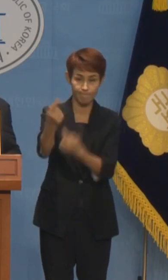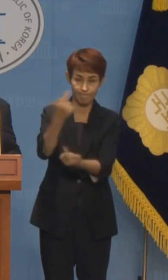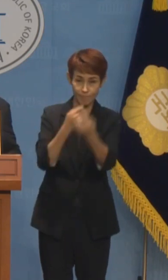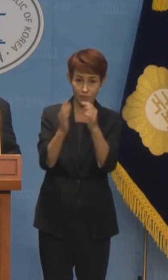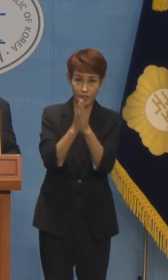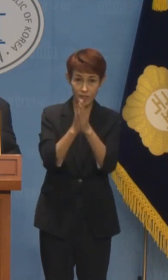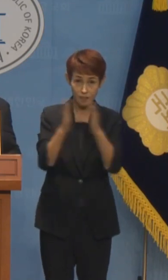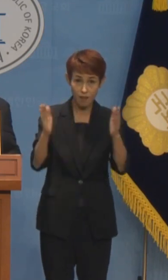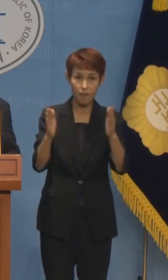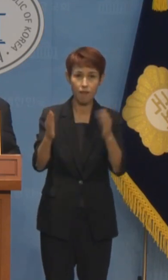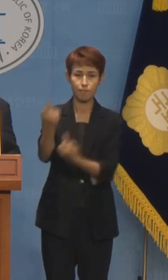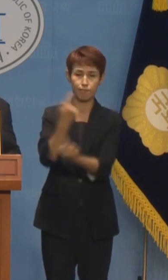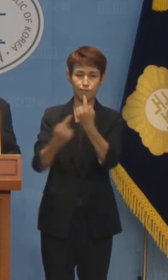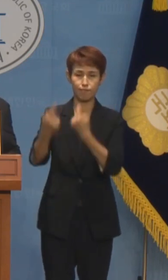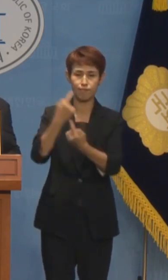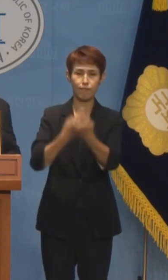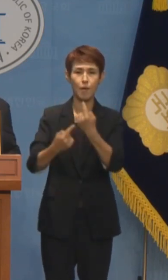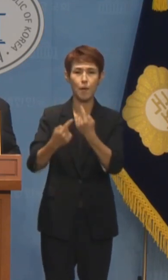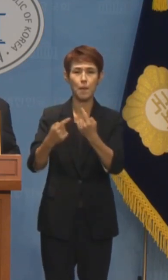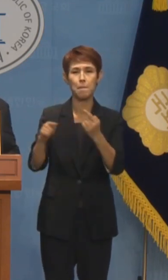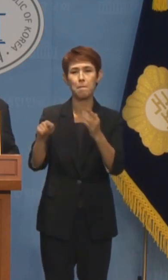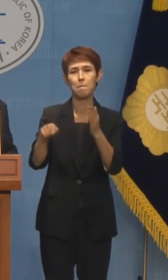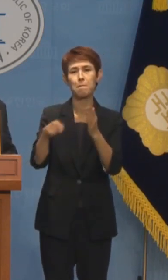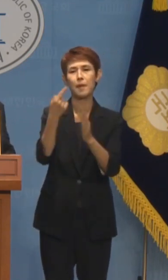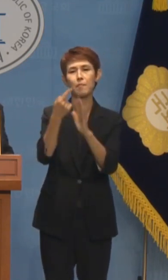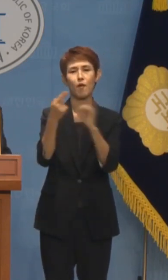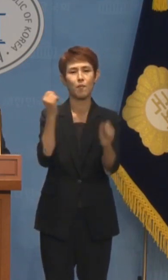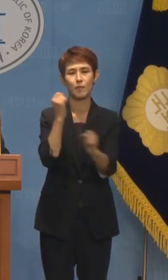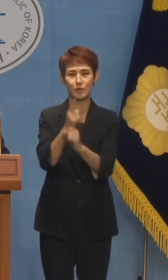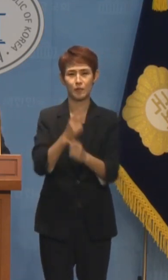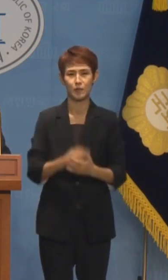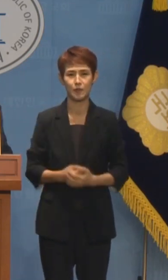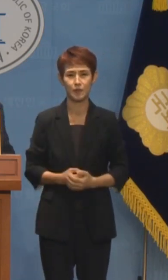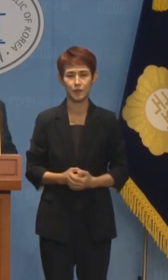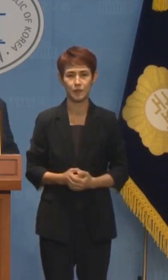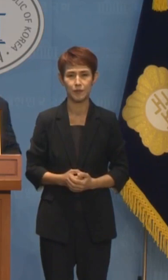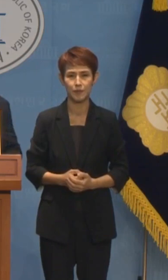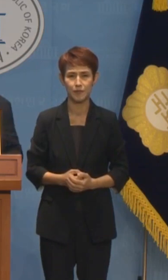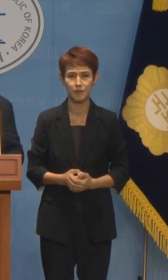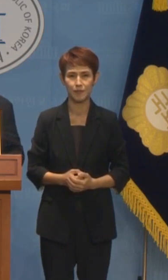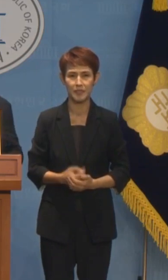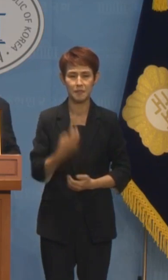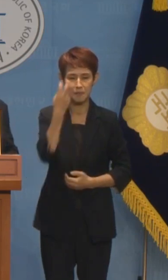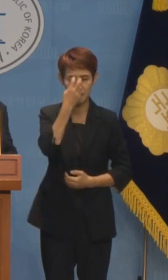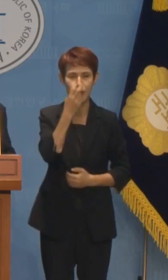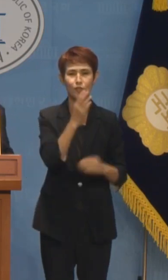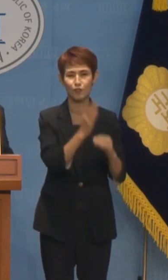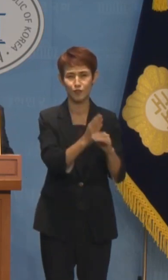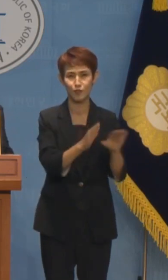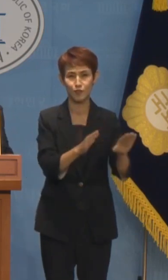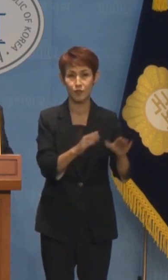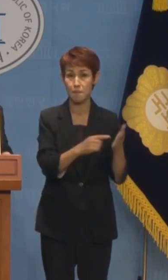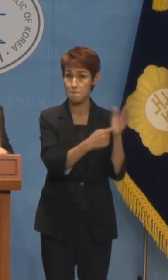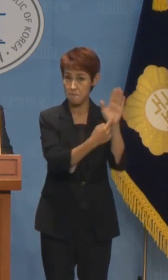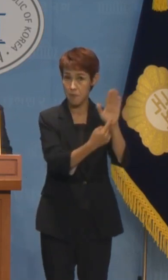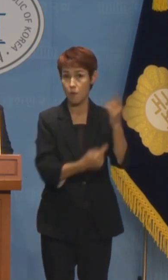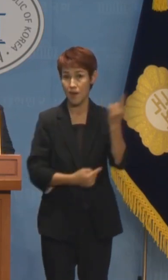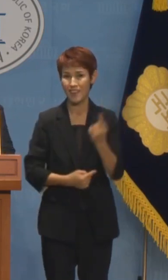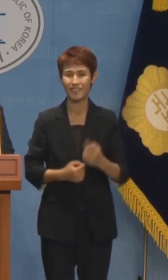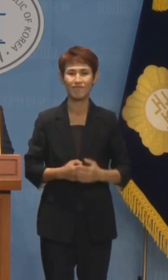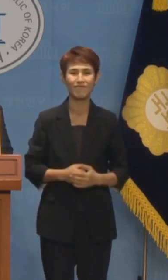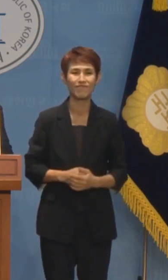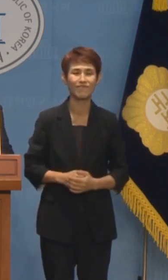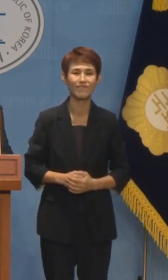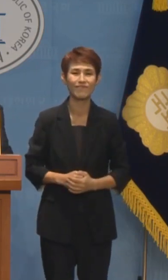조건인 100명을 금방 달성을 했습니다 그래서 심사 에 들어가 있고 곧 대중적인 공개가 될 것으로 예상이